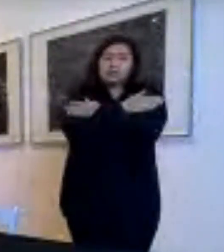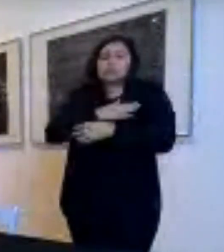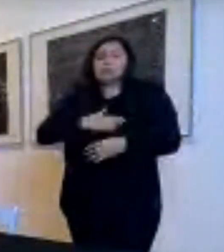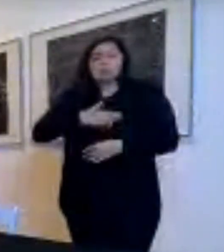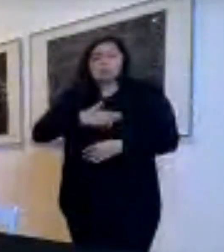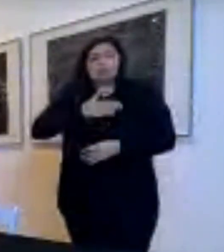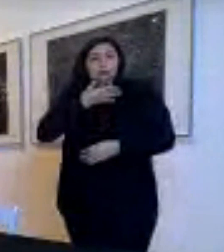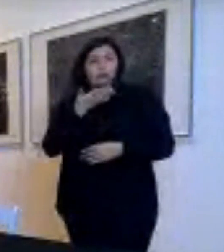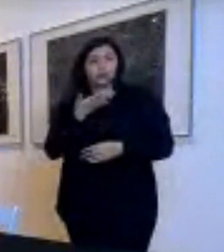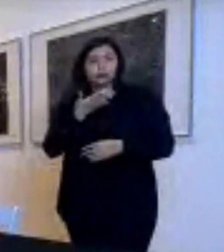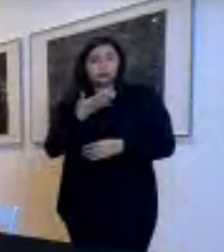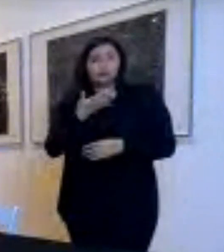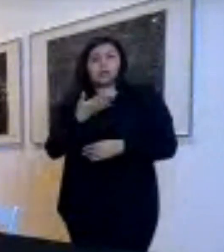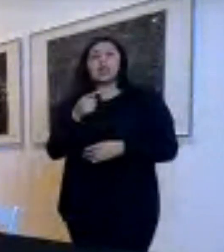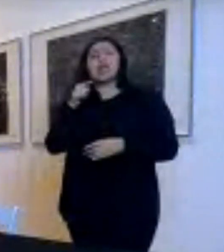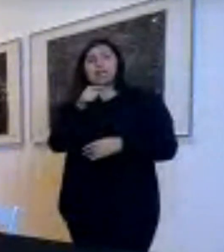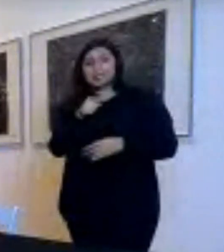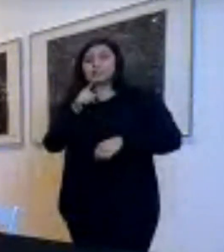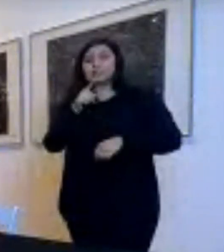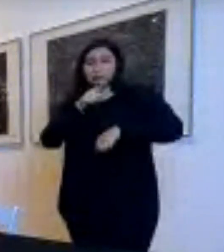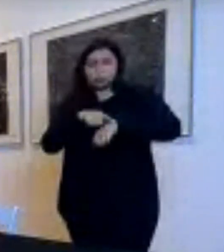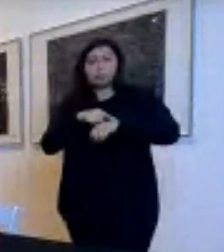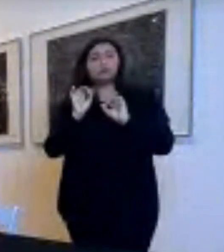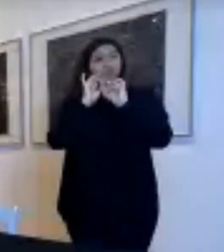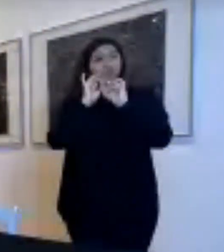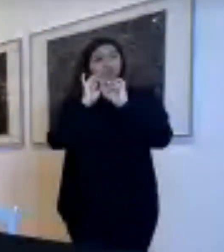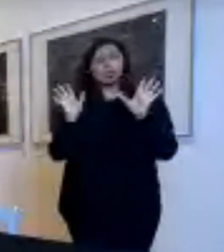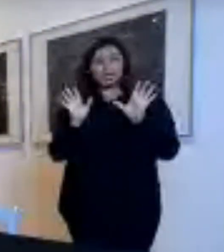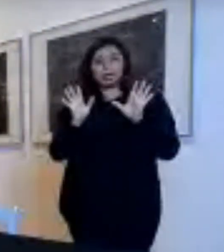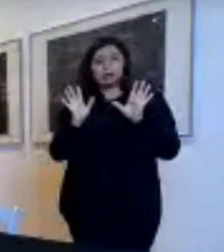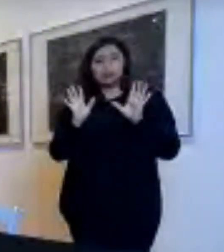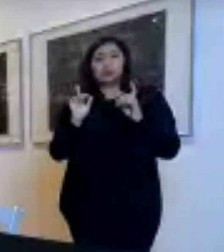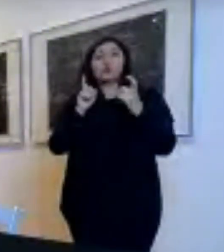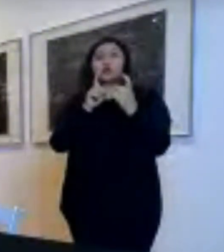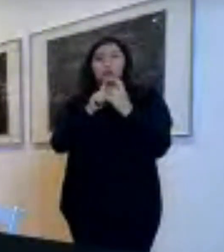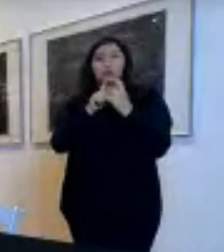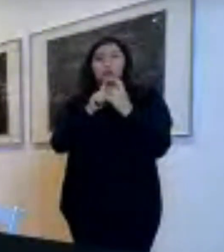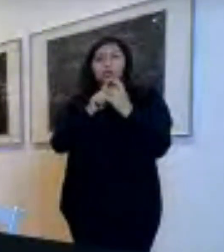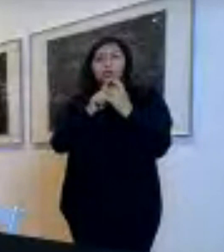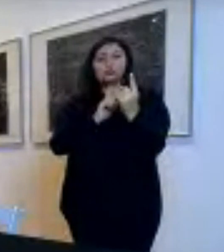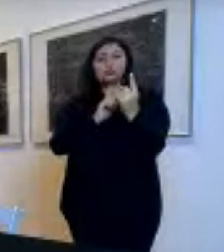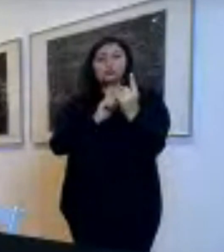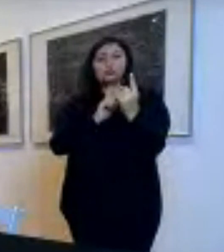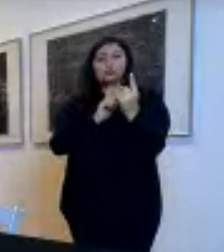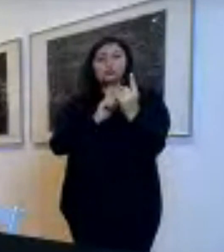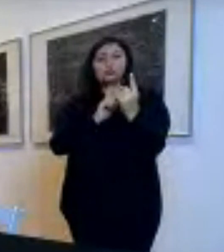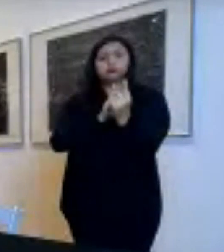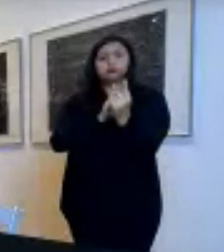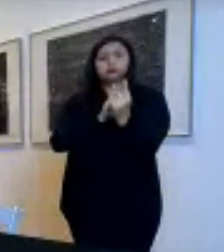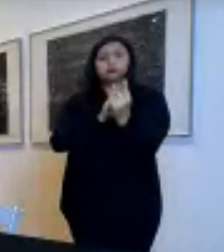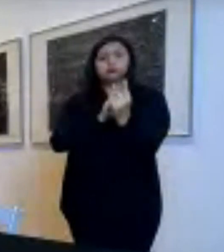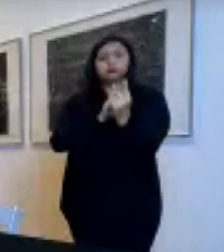decir, en ese momento nos quedó más claro aún que el contacto personal y la